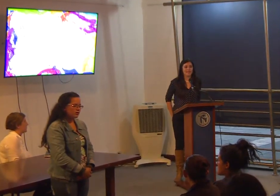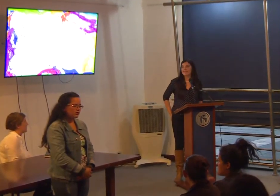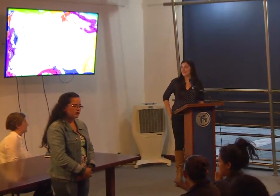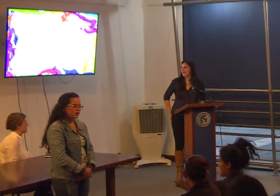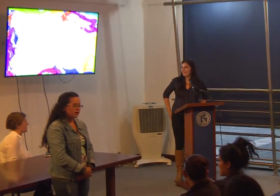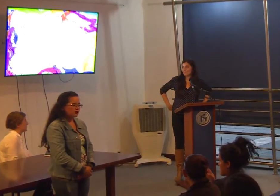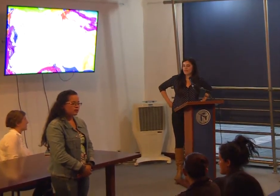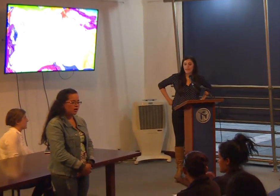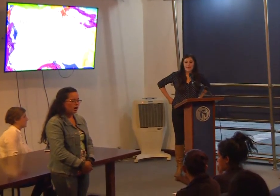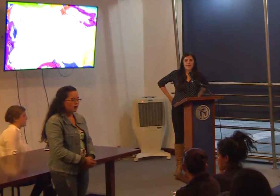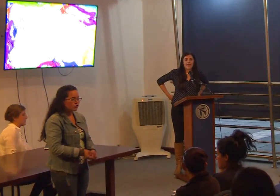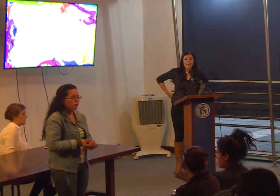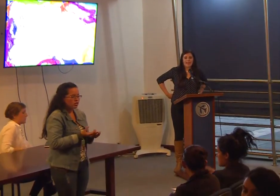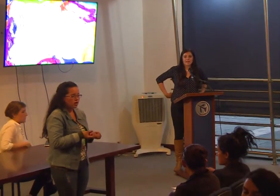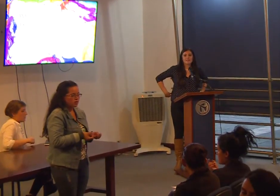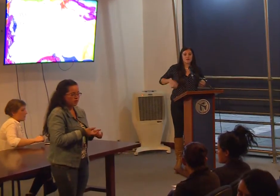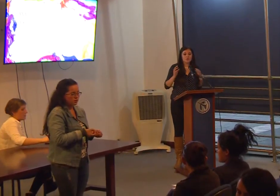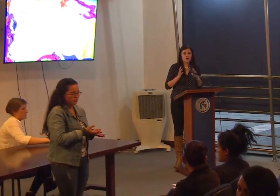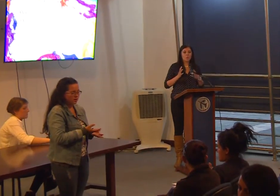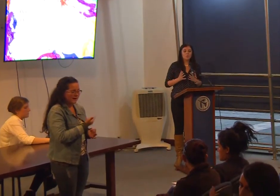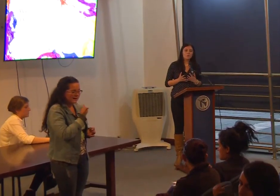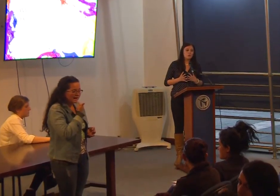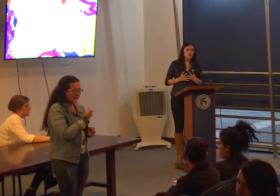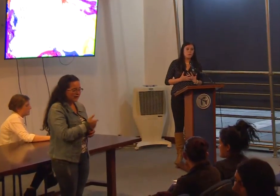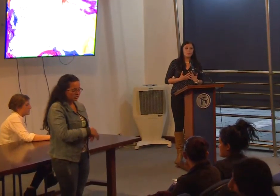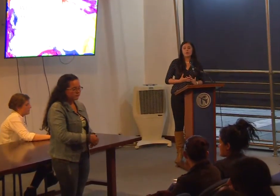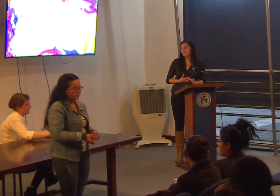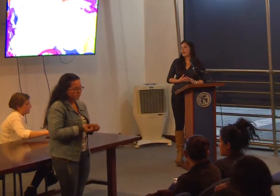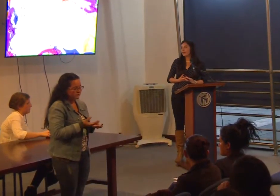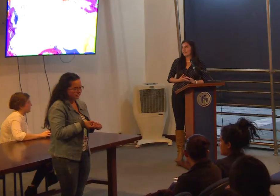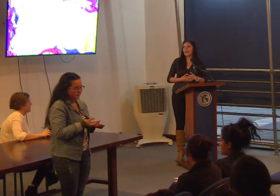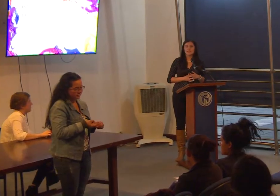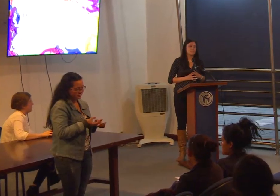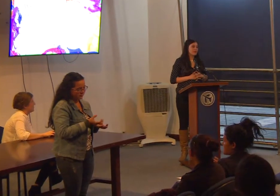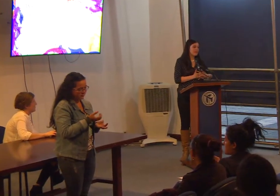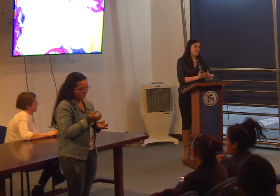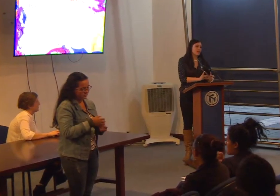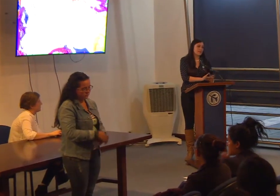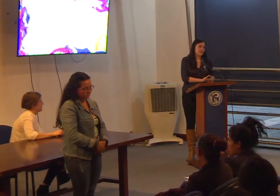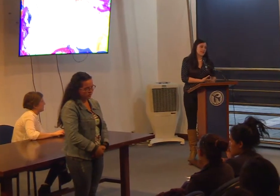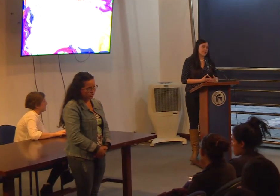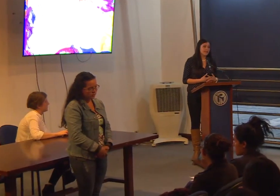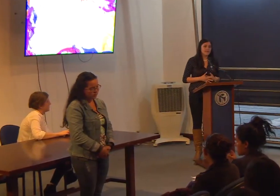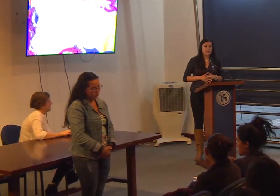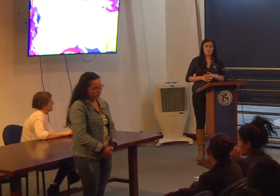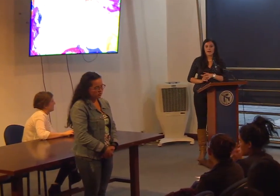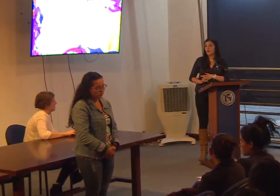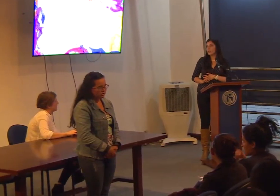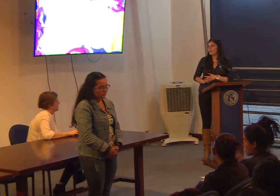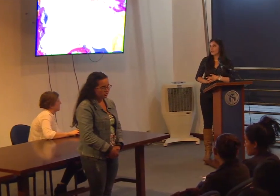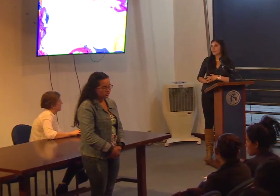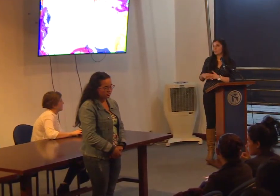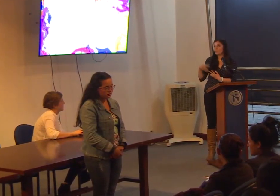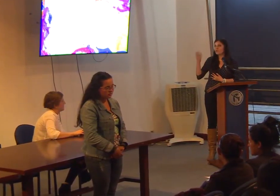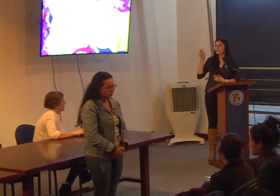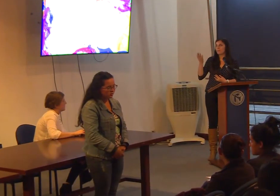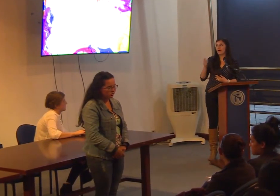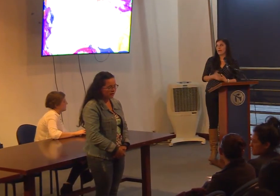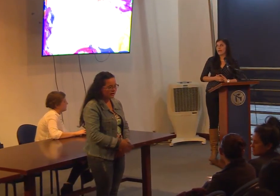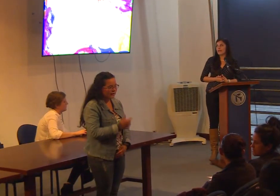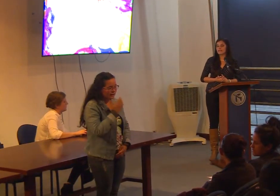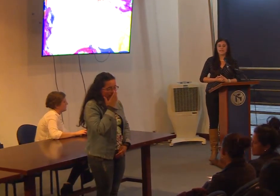Bueno, buenas tardes. Llegamos a un punto muy importante de la sistematización de experiencias artísticas pedagógicas. Este punto